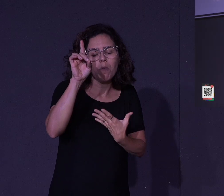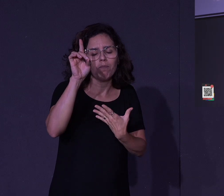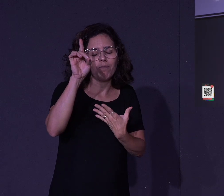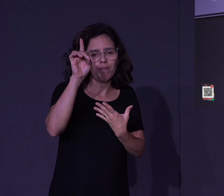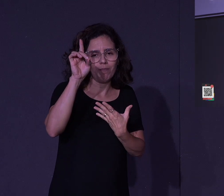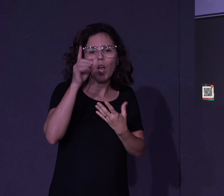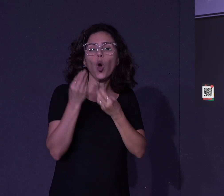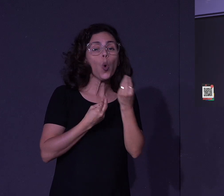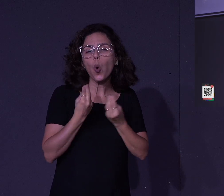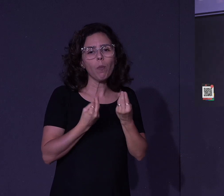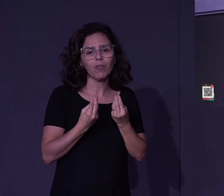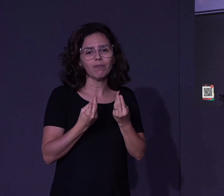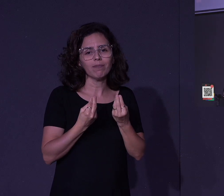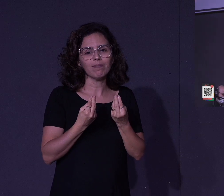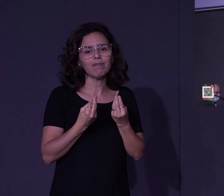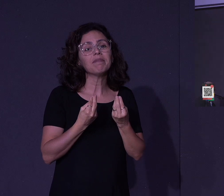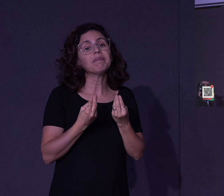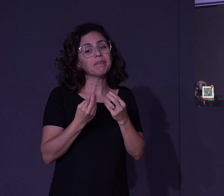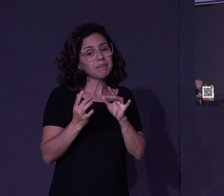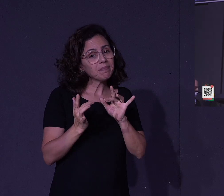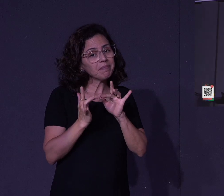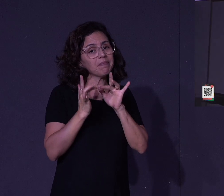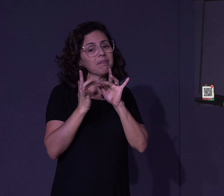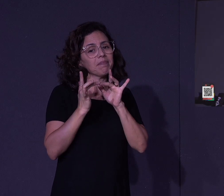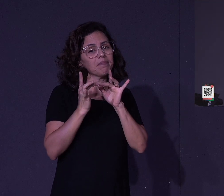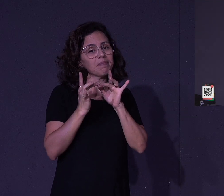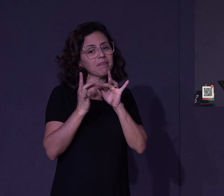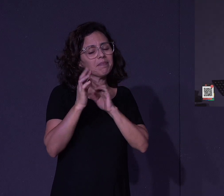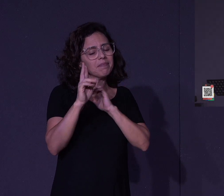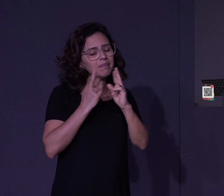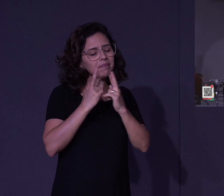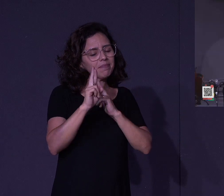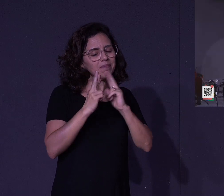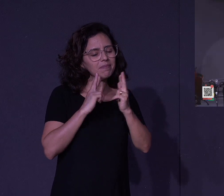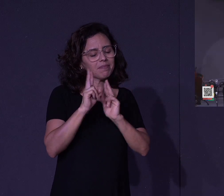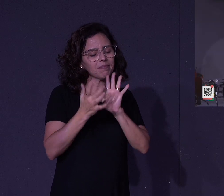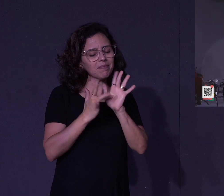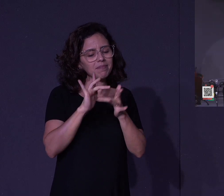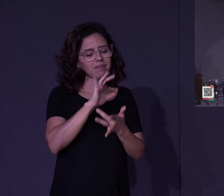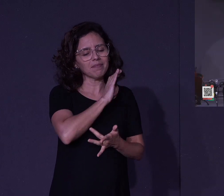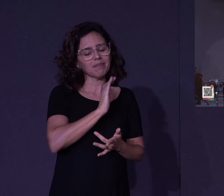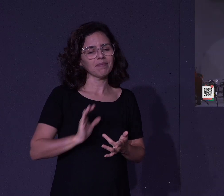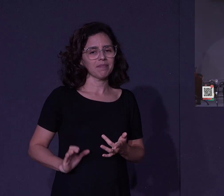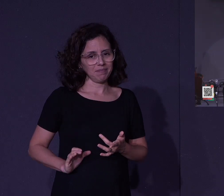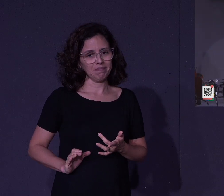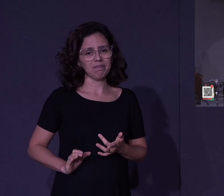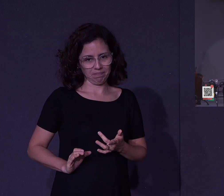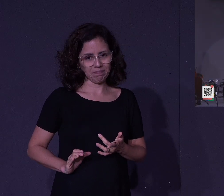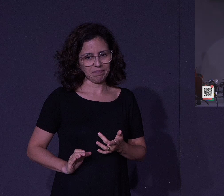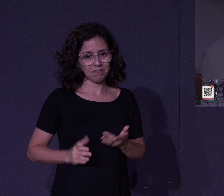pessoa de Jesus Cristo. Feche seus olhos. Apresente suas